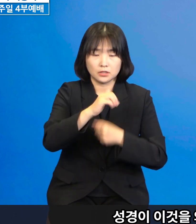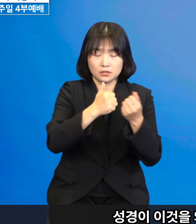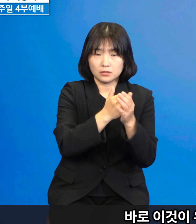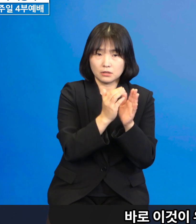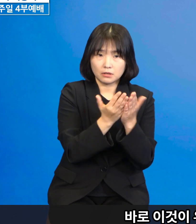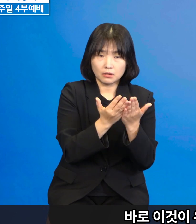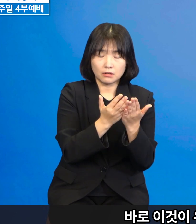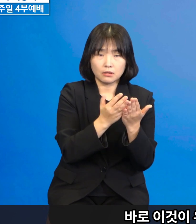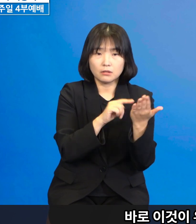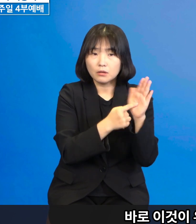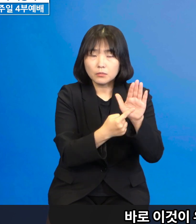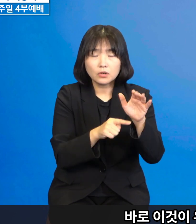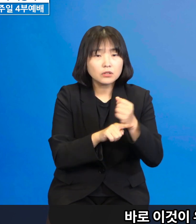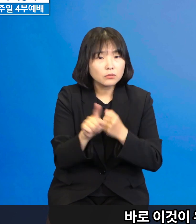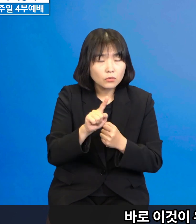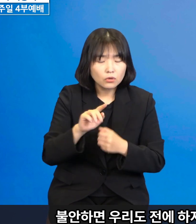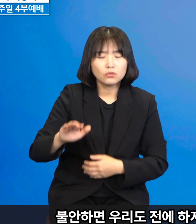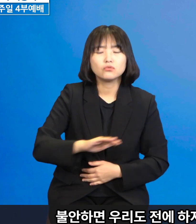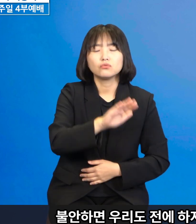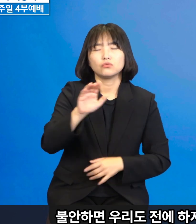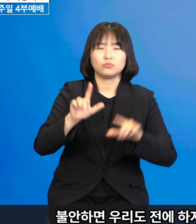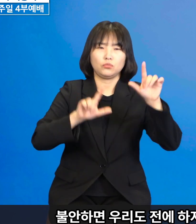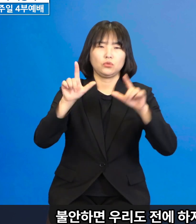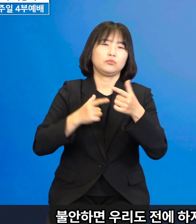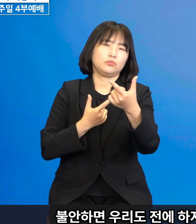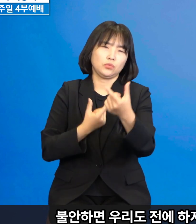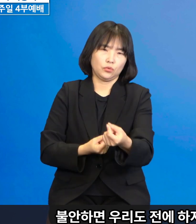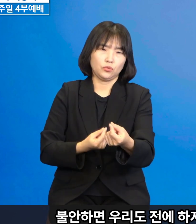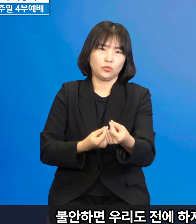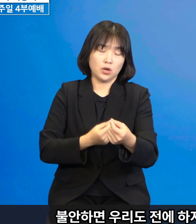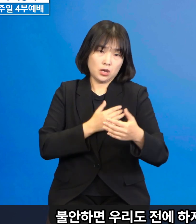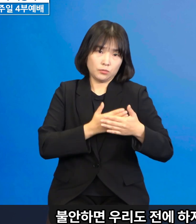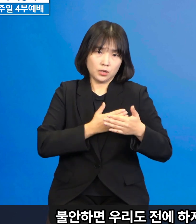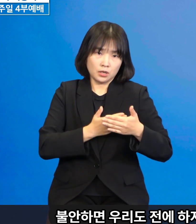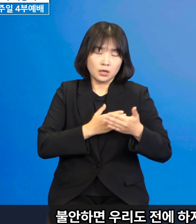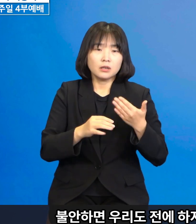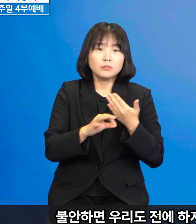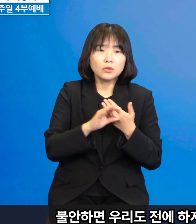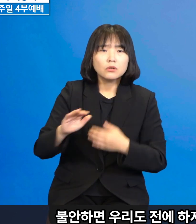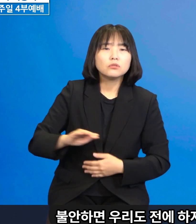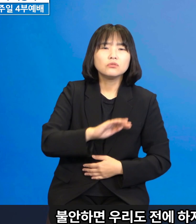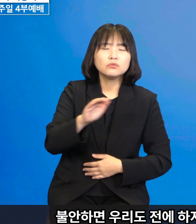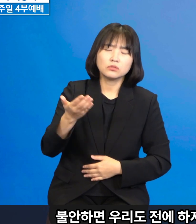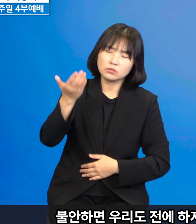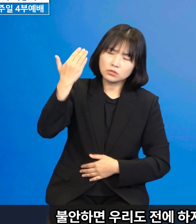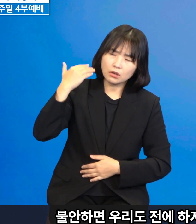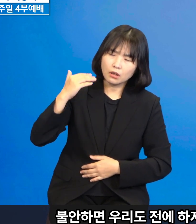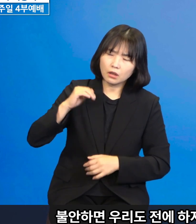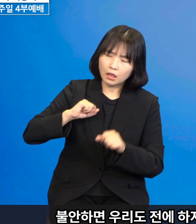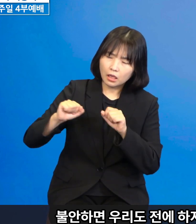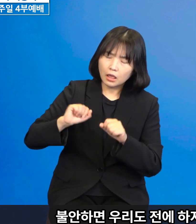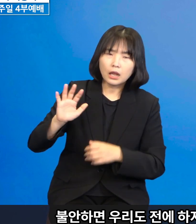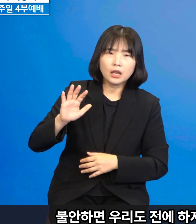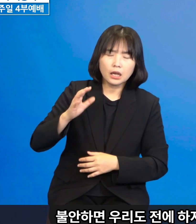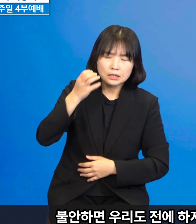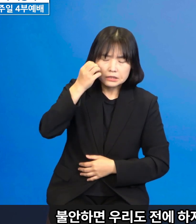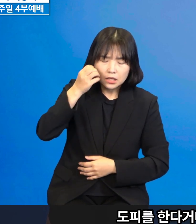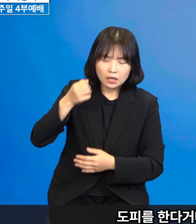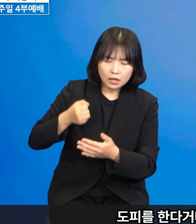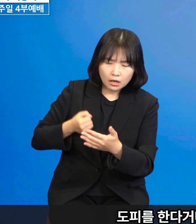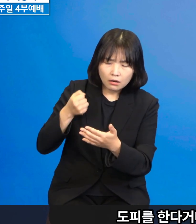보여주고 있느냐? 바로 이것이 우리의 모습이에요. 불안하면 우리도 전에 하지 않았던 이상한 결정을